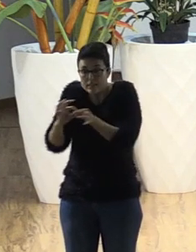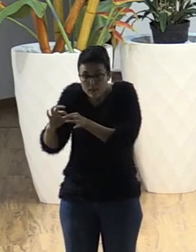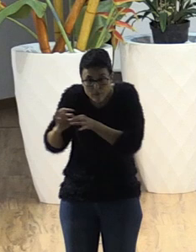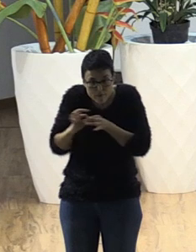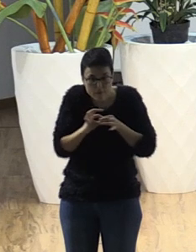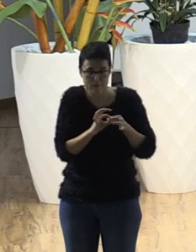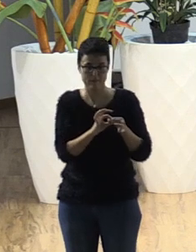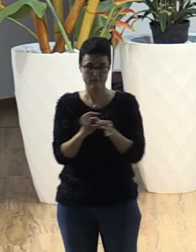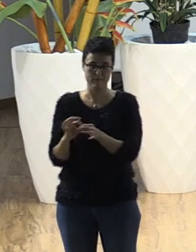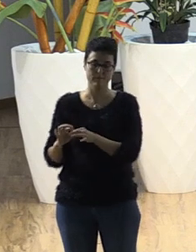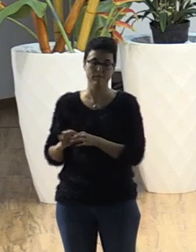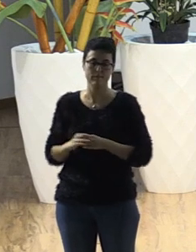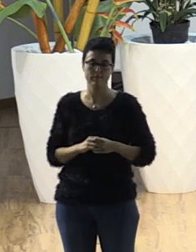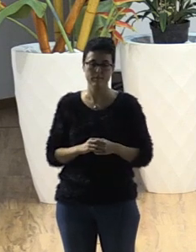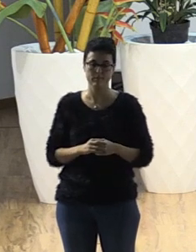visión.